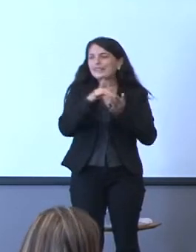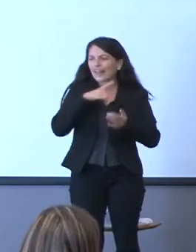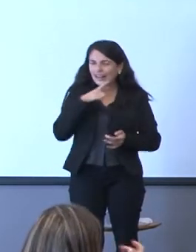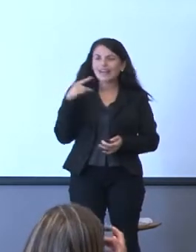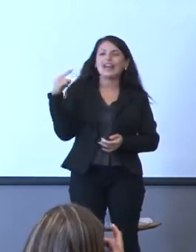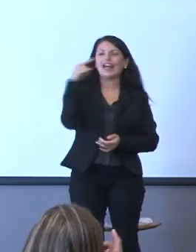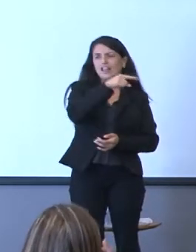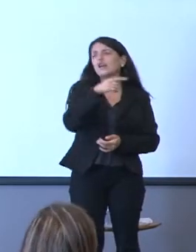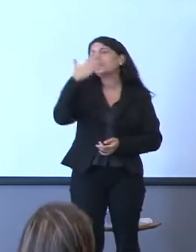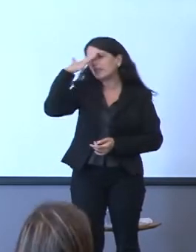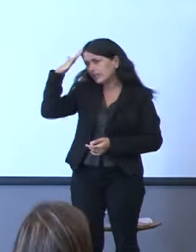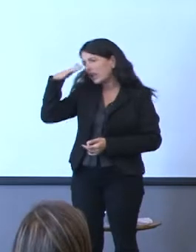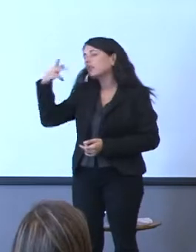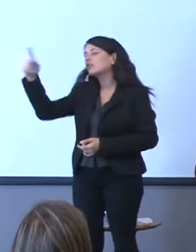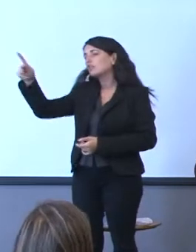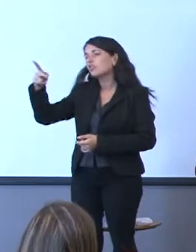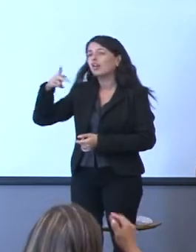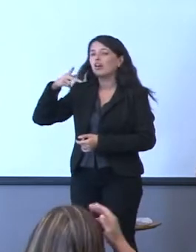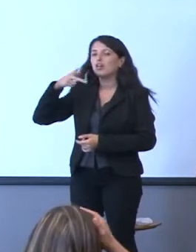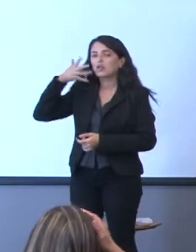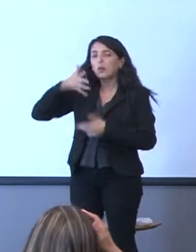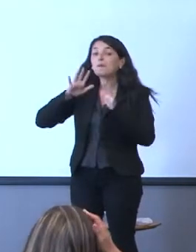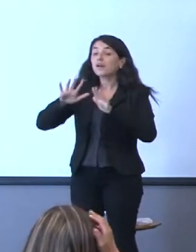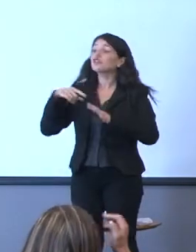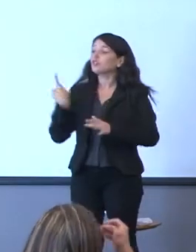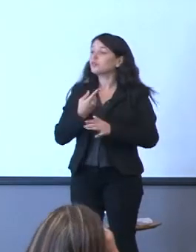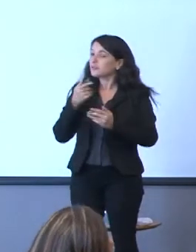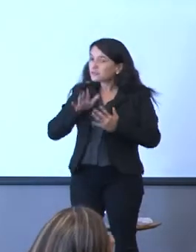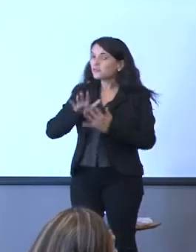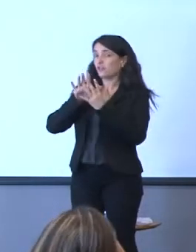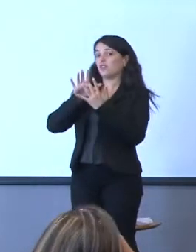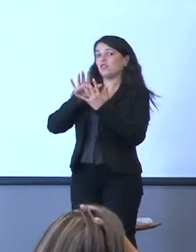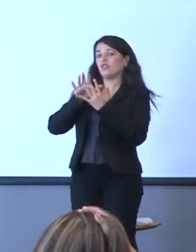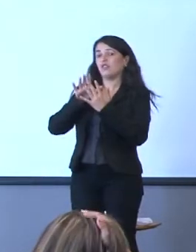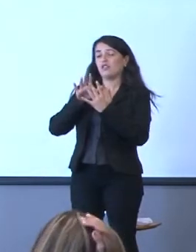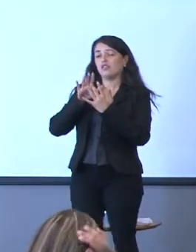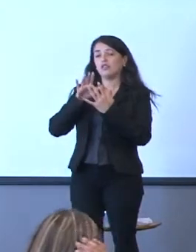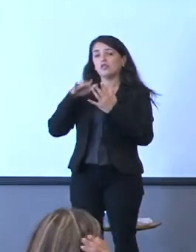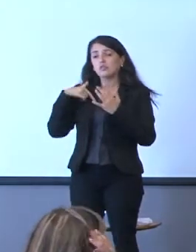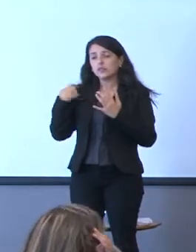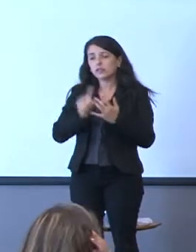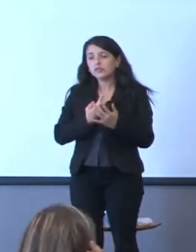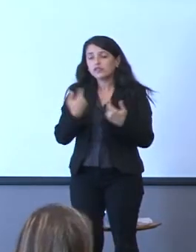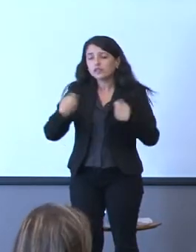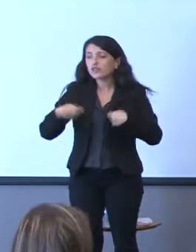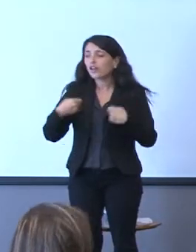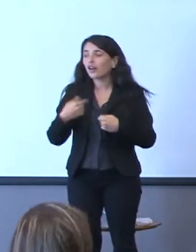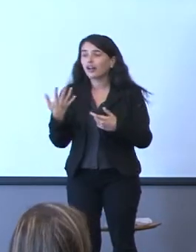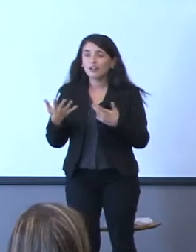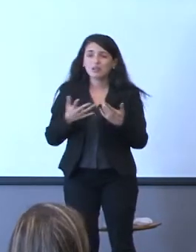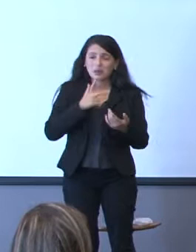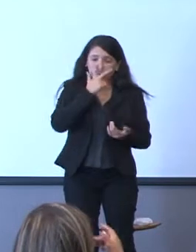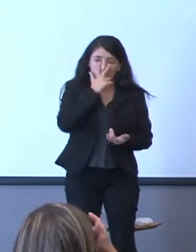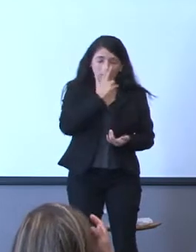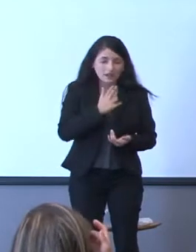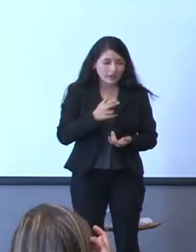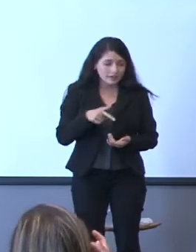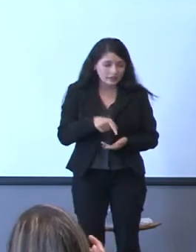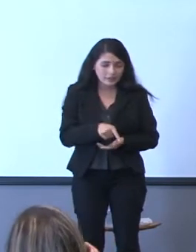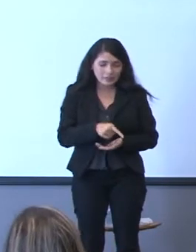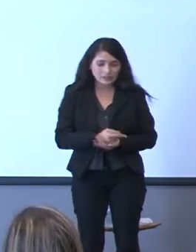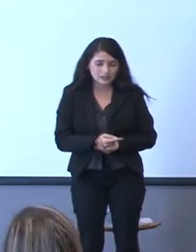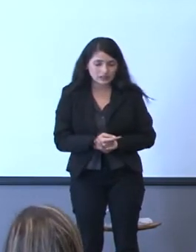de novo, eu entendo o desabafo da senhora, mas a gente precisa enfrentar essa perspectiva de quando a senhora falou assim, me parece que ele não